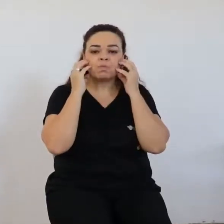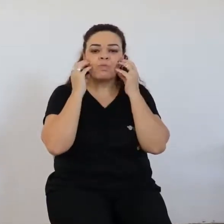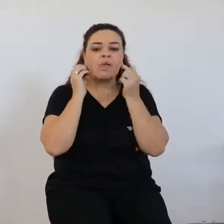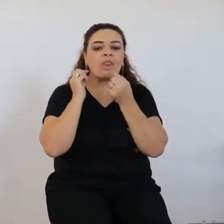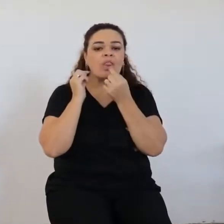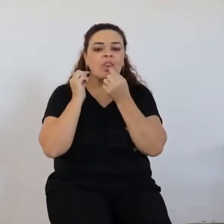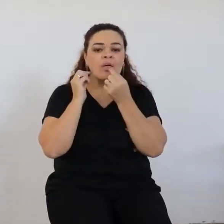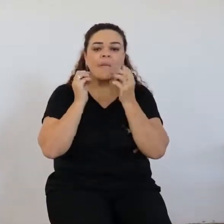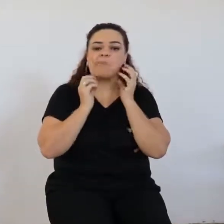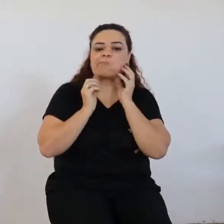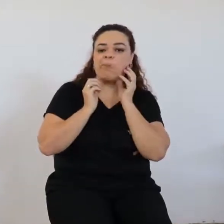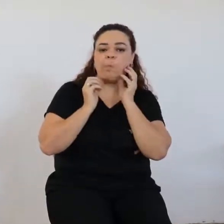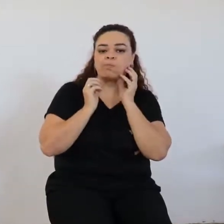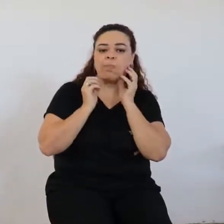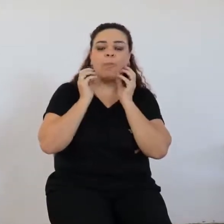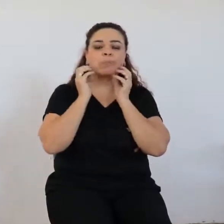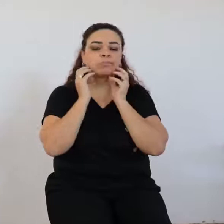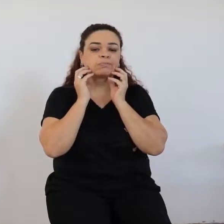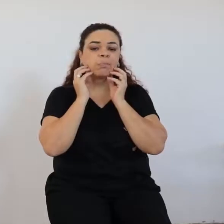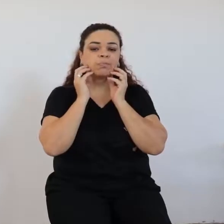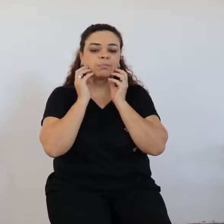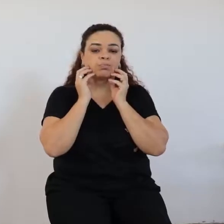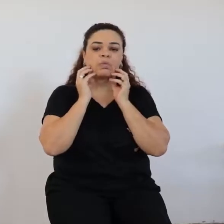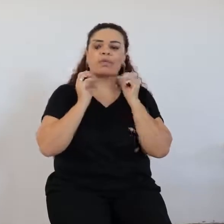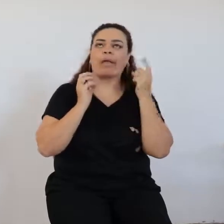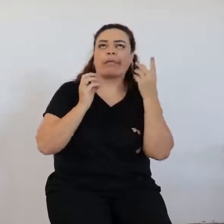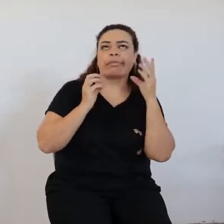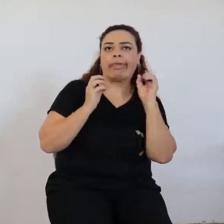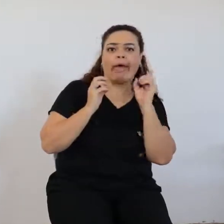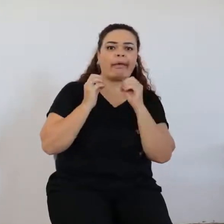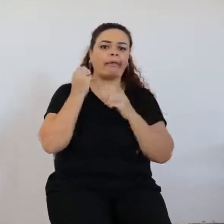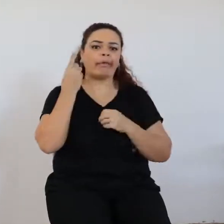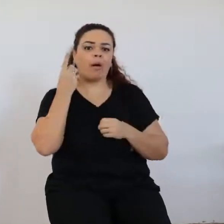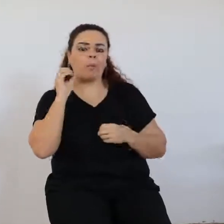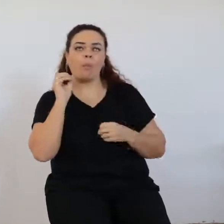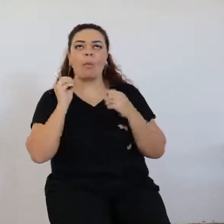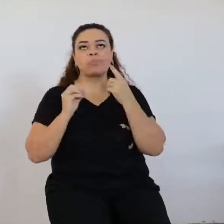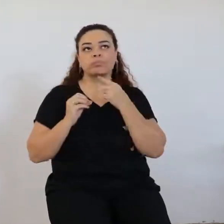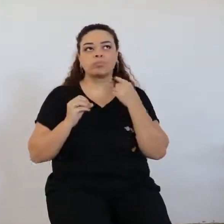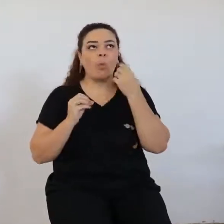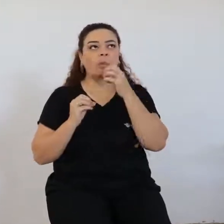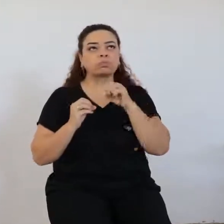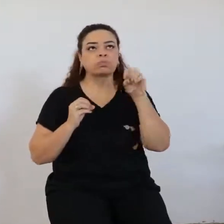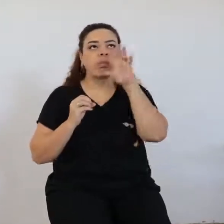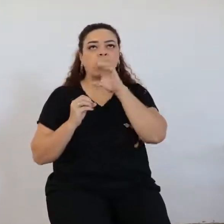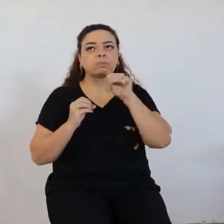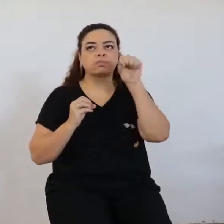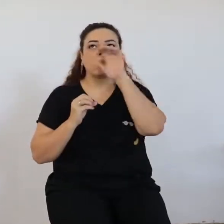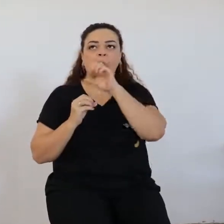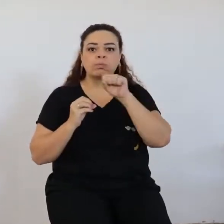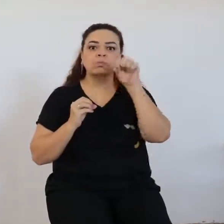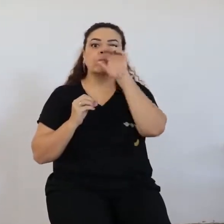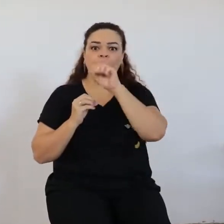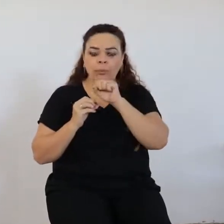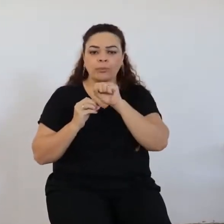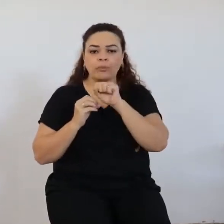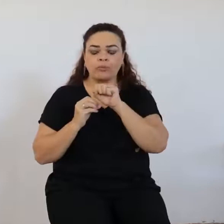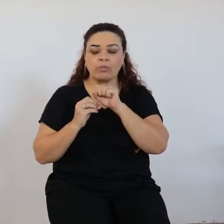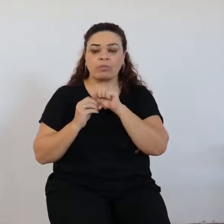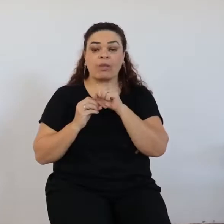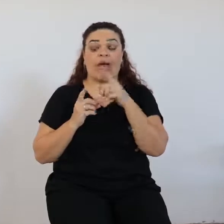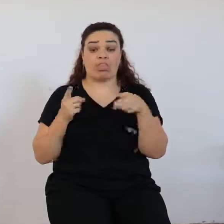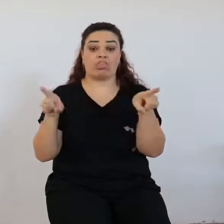vezes de um lado, mastiga 10 vezes do outro, para depois engolir, comer com a boca fechada. Então a gente vai estar contribuindo para que